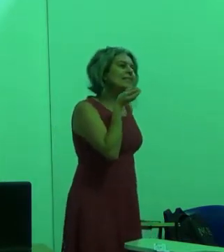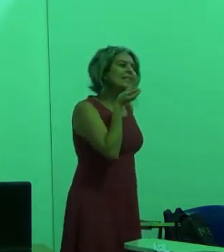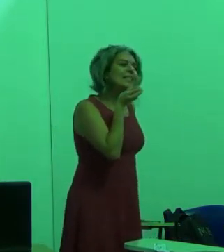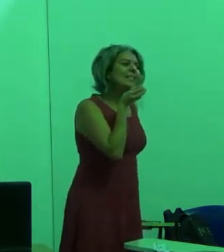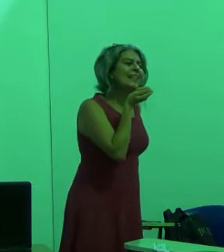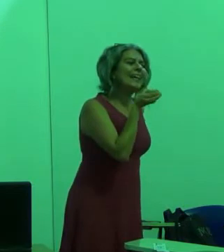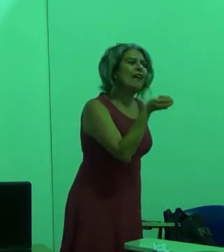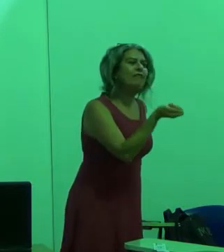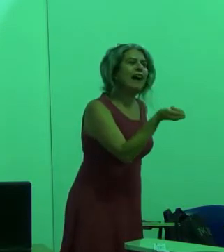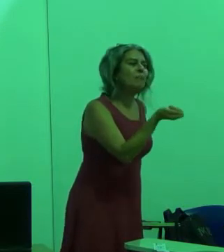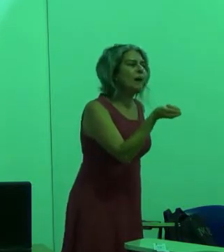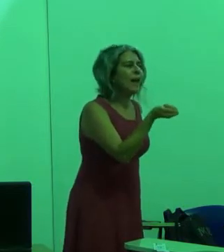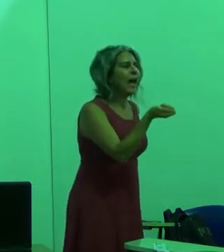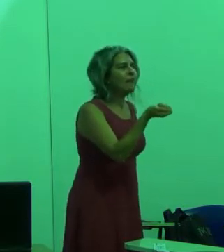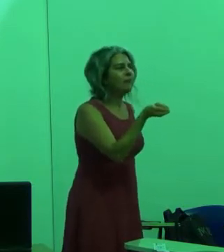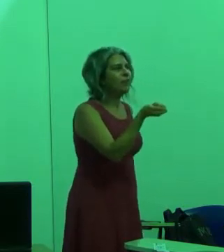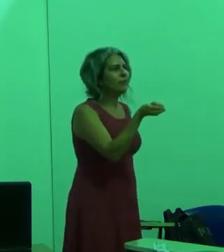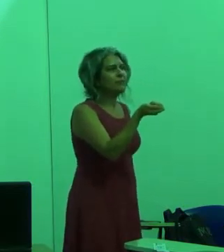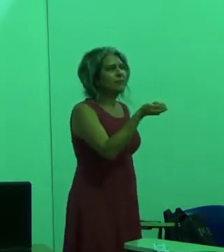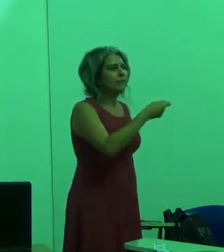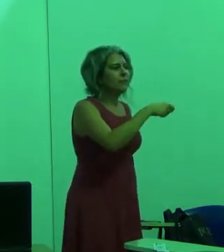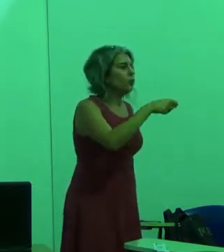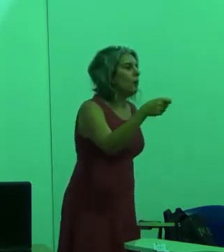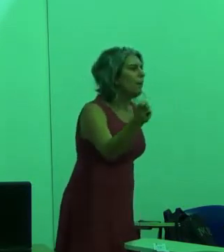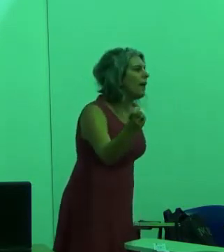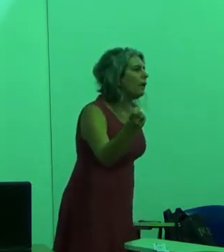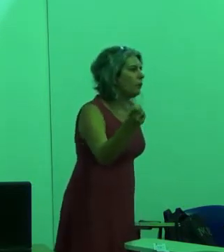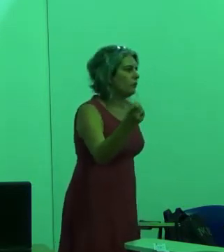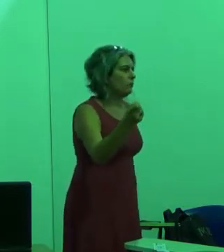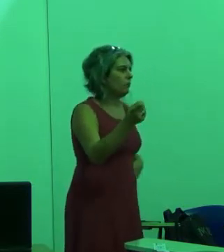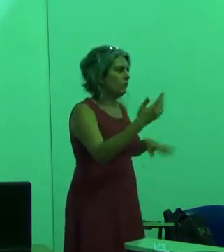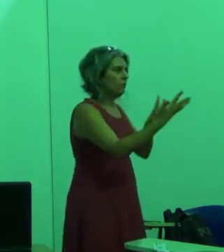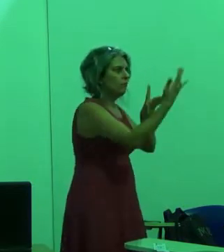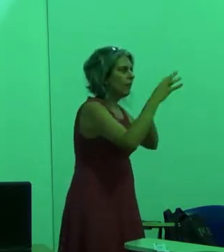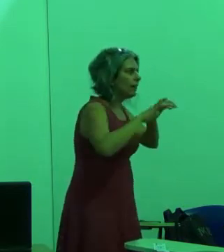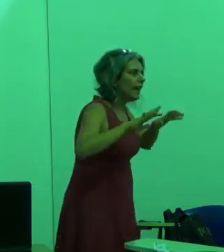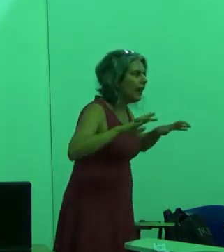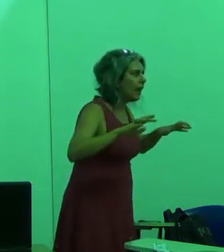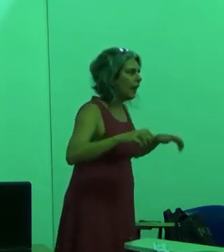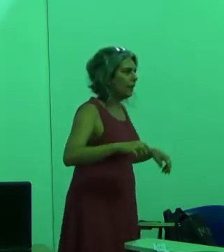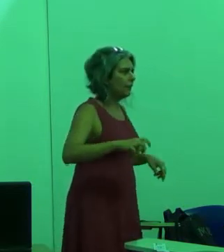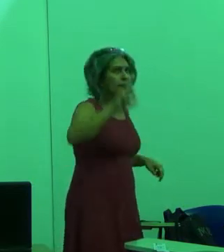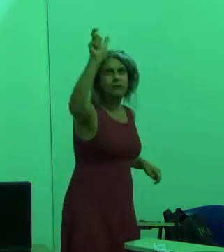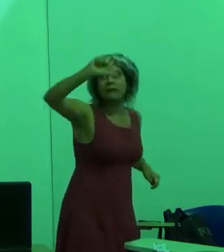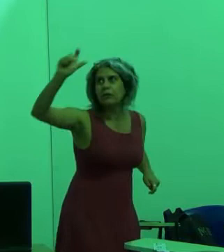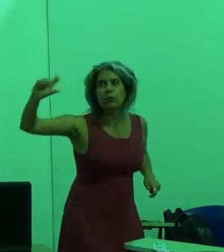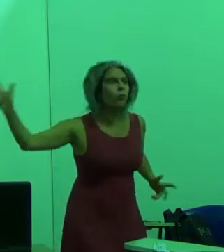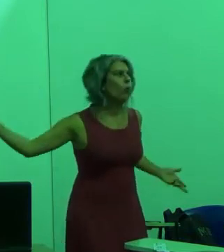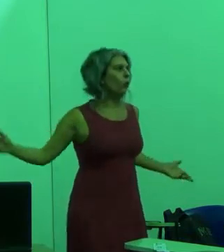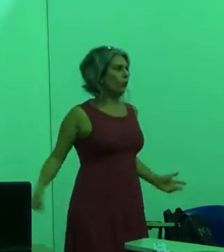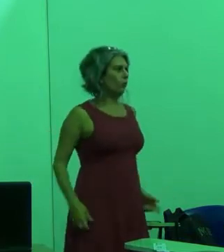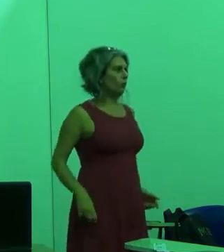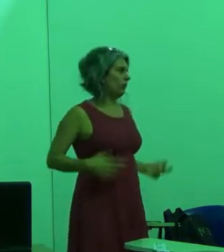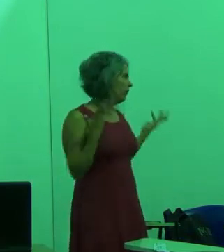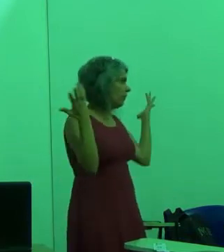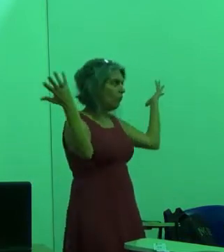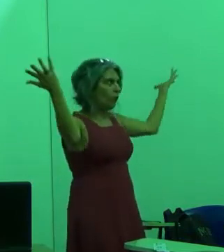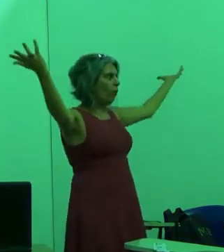de cravar a palavra no papel, na tela, no muro, no